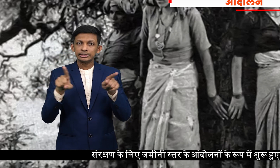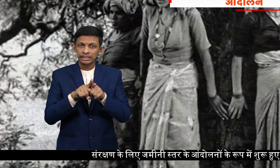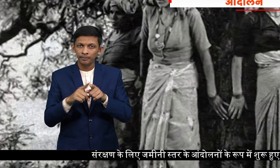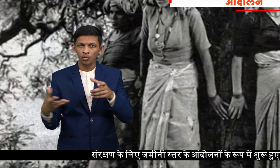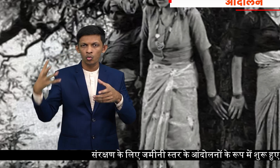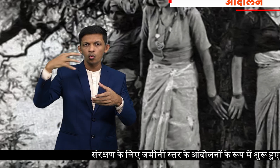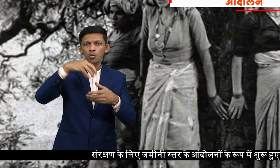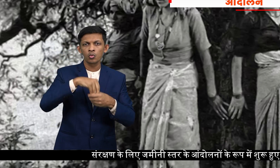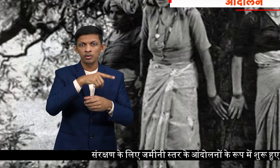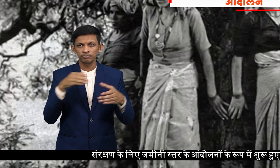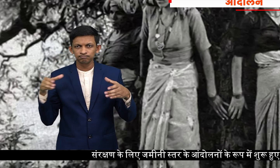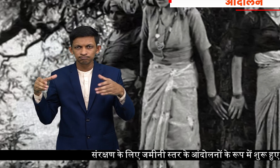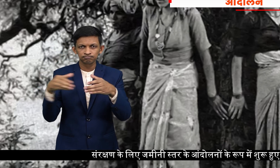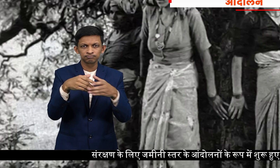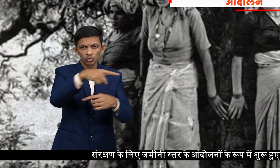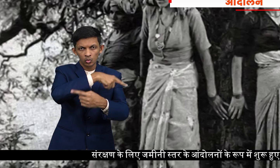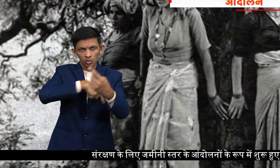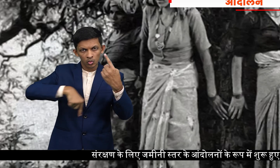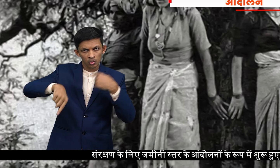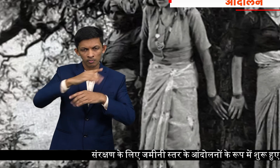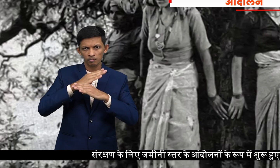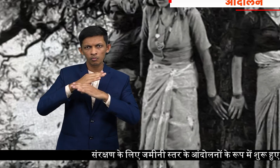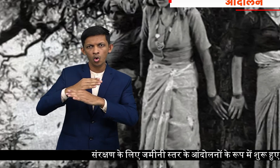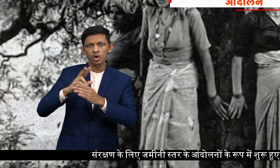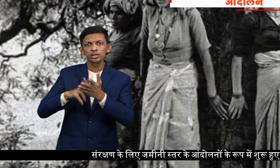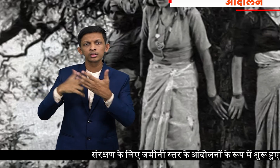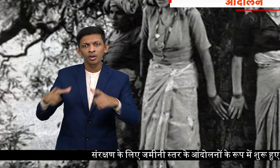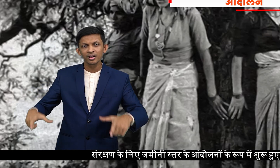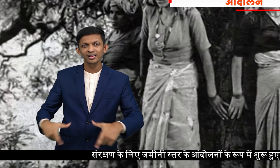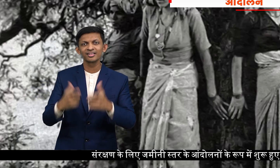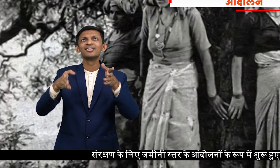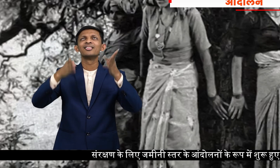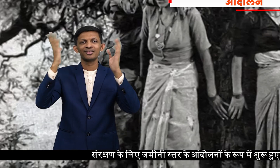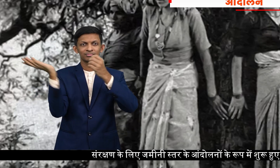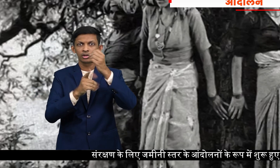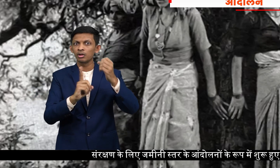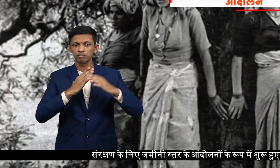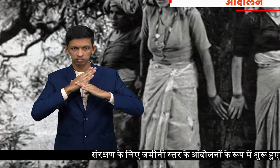लिए जमीनी स्तर के आंदोलन के रूप में शुरू हुआ।